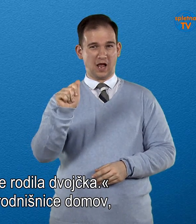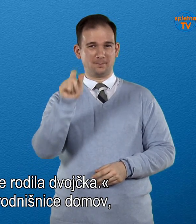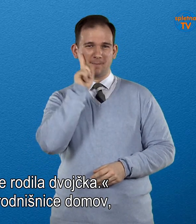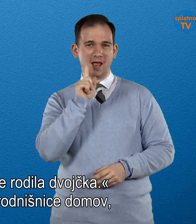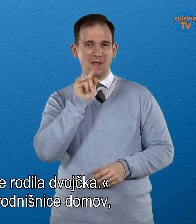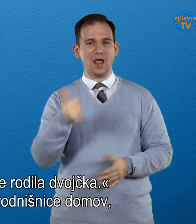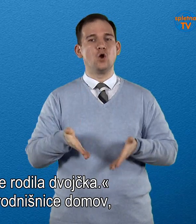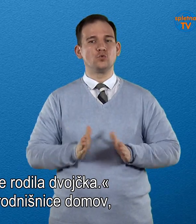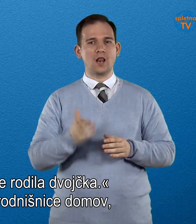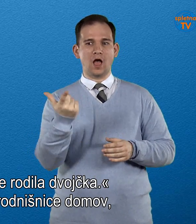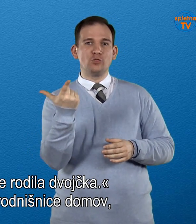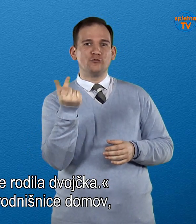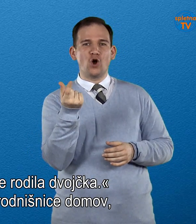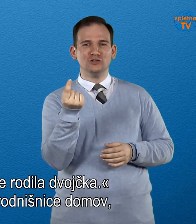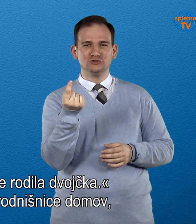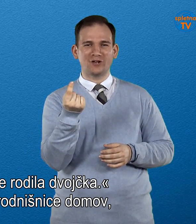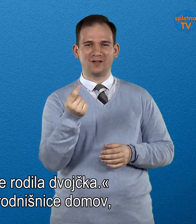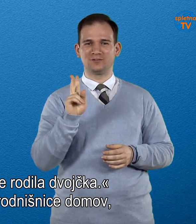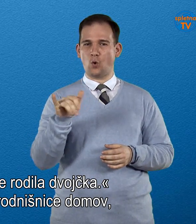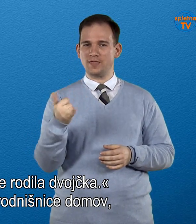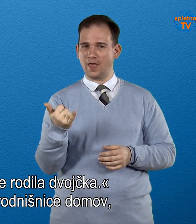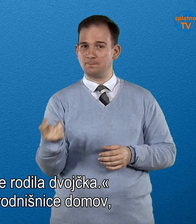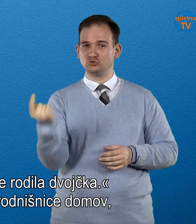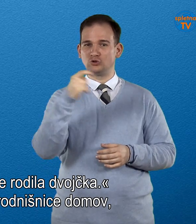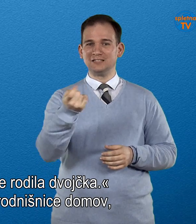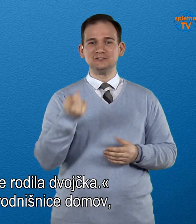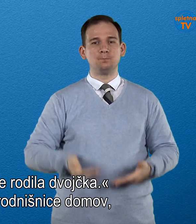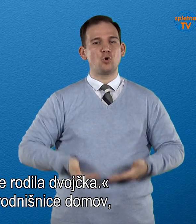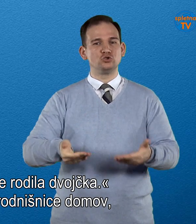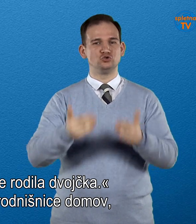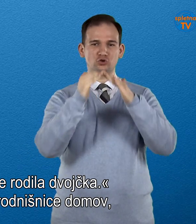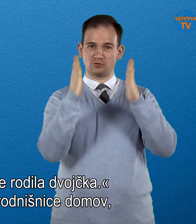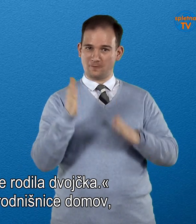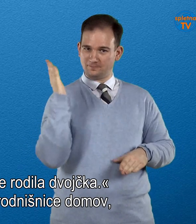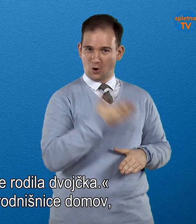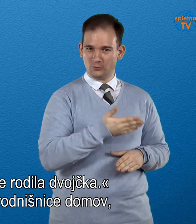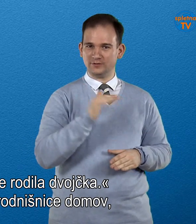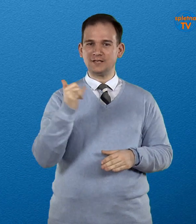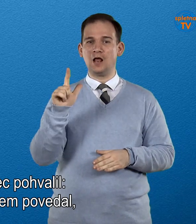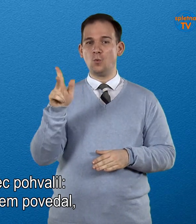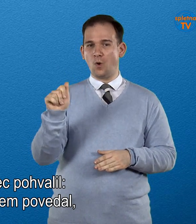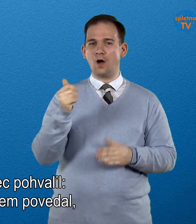Lukova mama je rodila dvojčka. Ko je prišla iz porodnišnice domov, se je Lukec